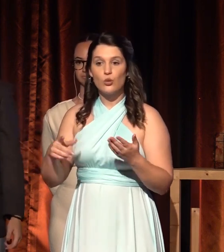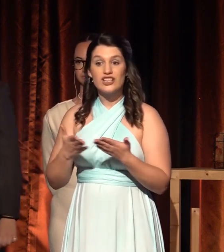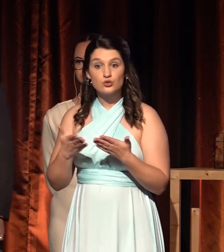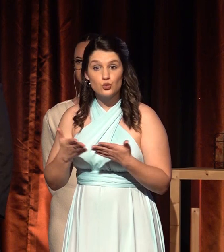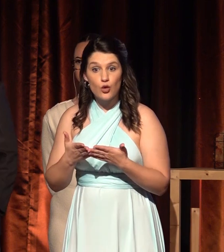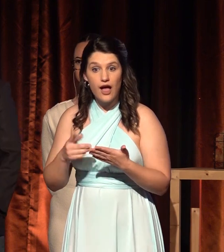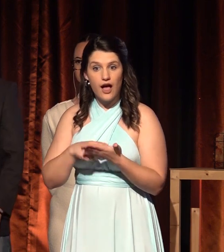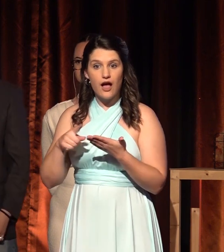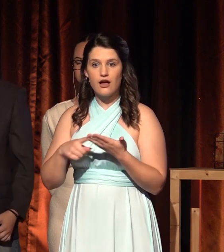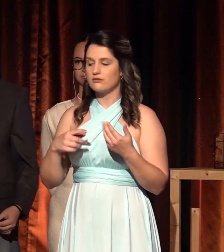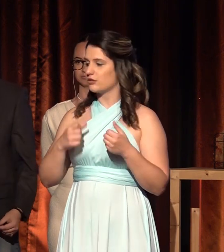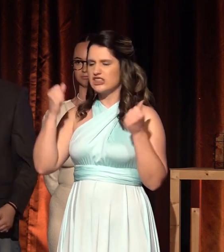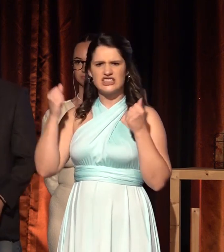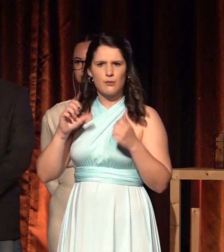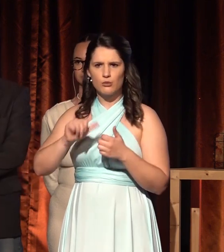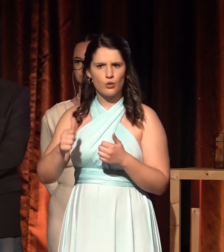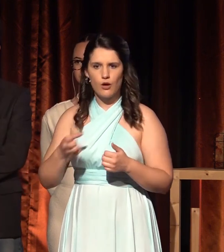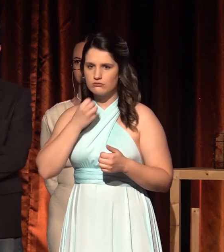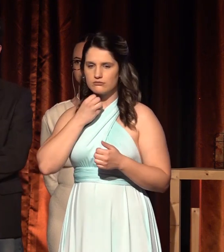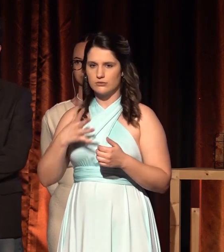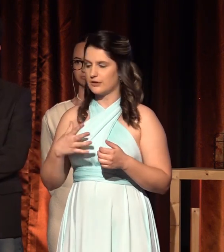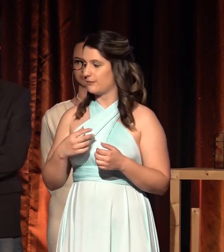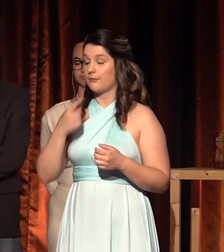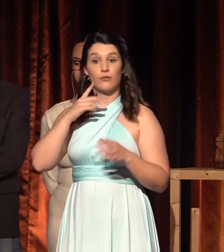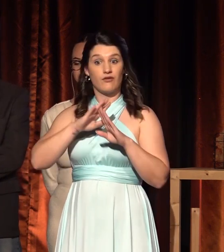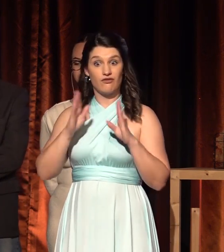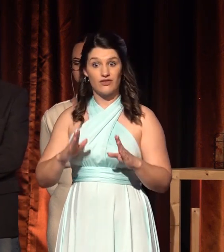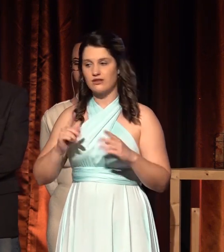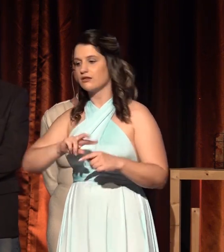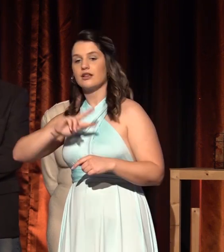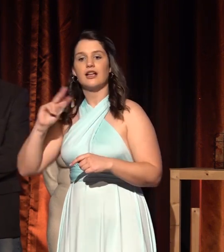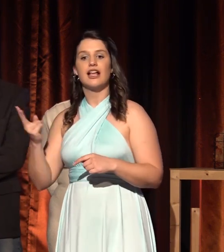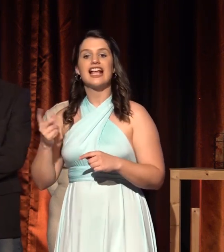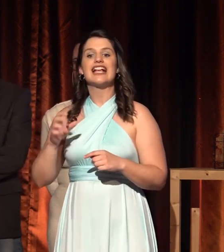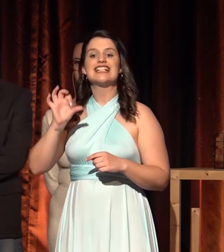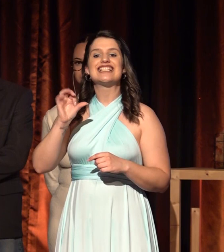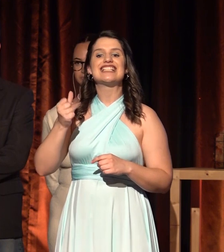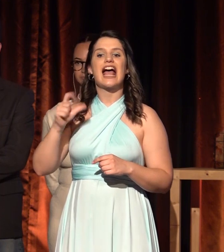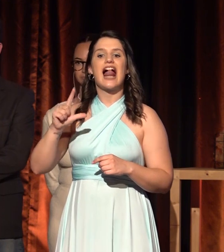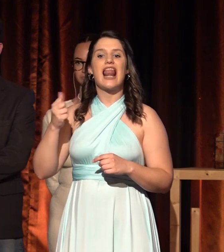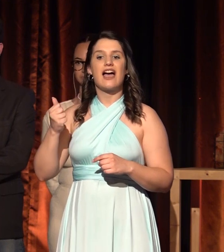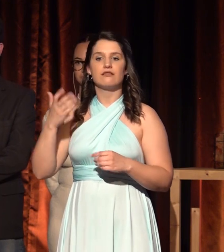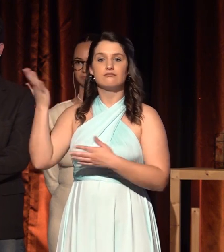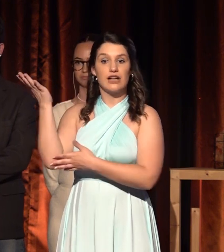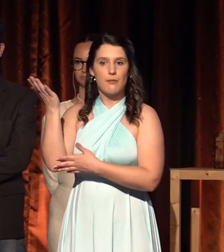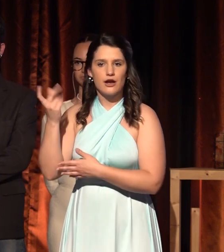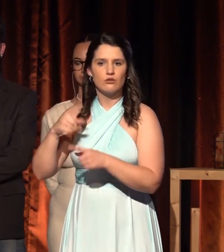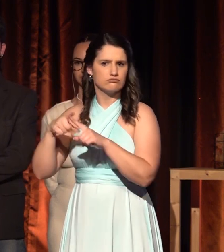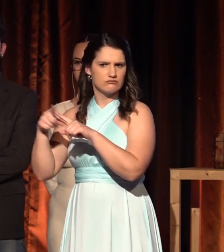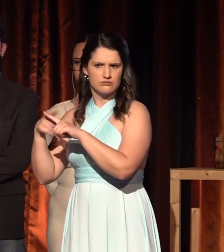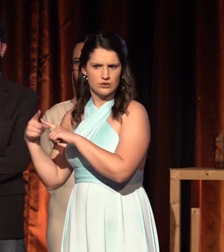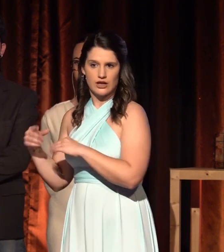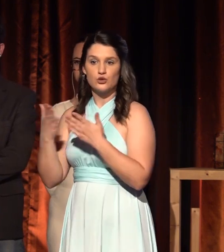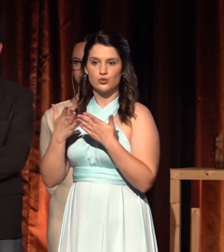que ho vaig fer encara no estava el superior de cuina, vaig decidir fer el superior de sala. Allí vaig notar que m'estava aproximant molt al que jo volia.